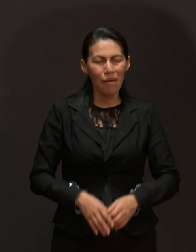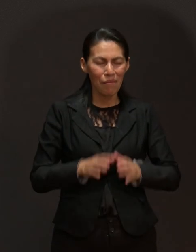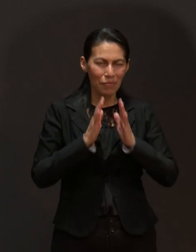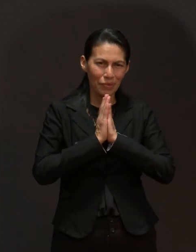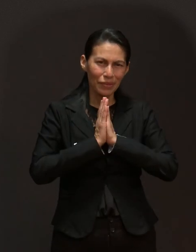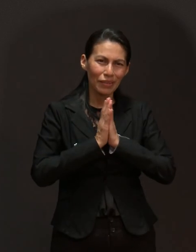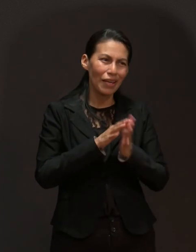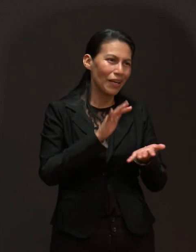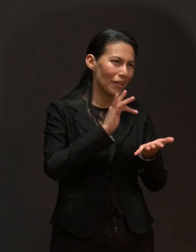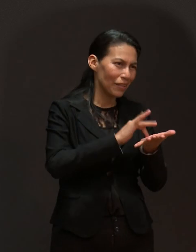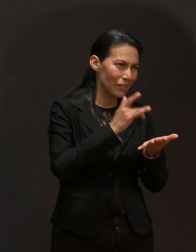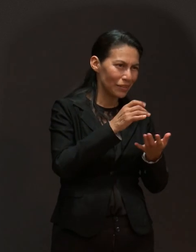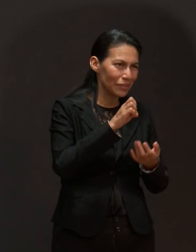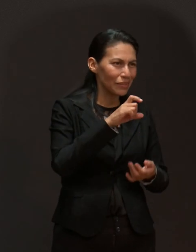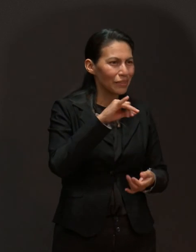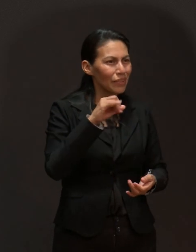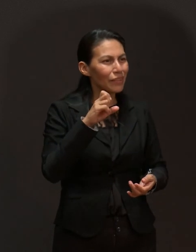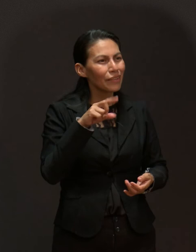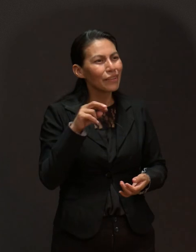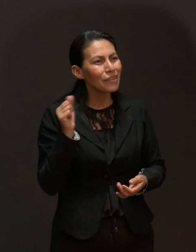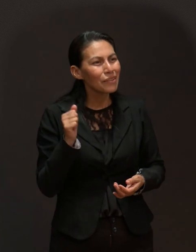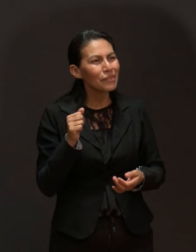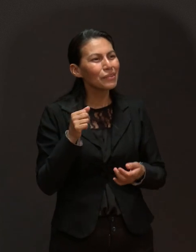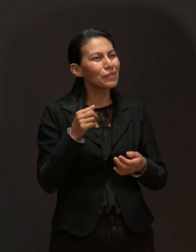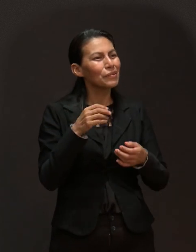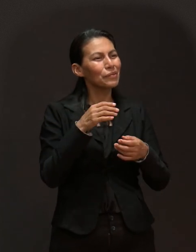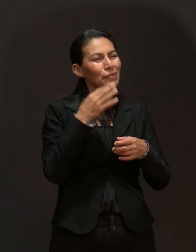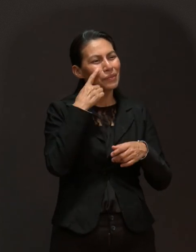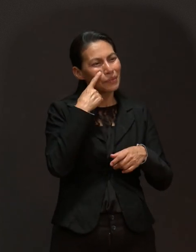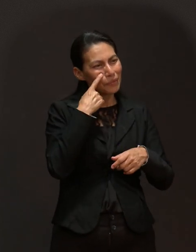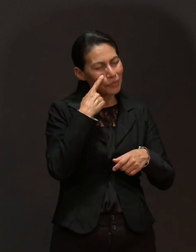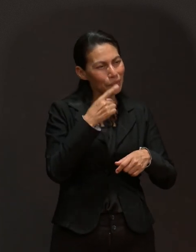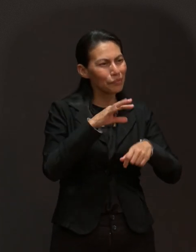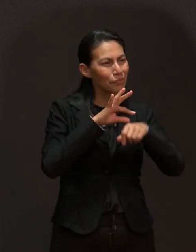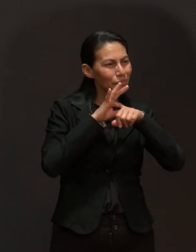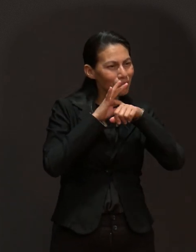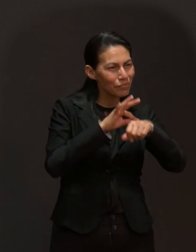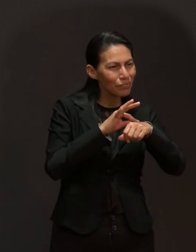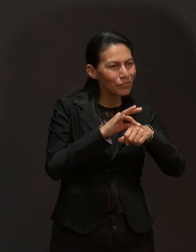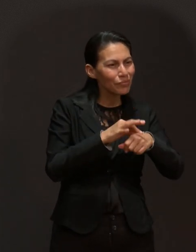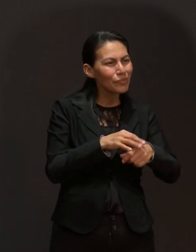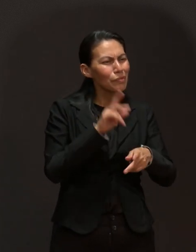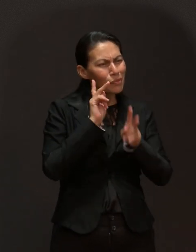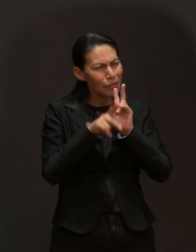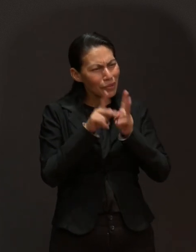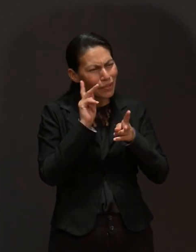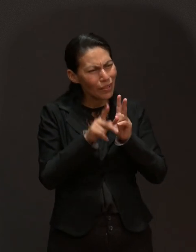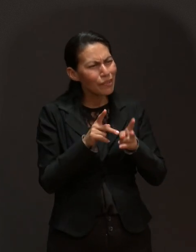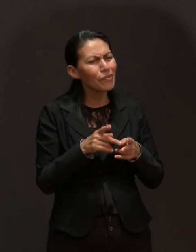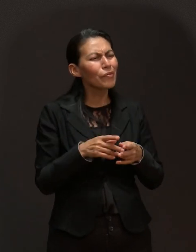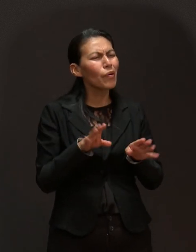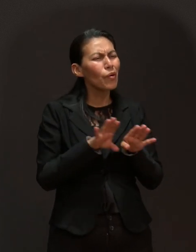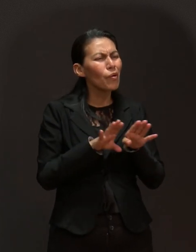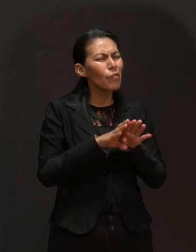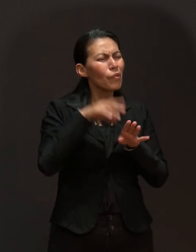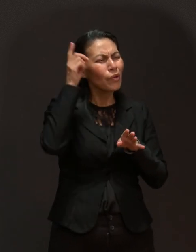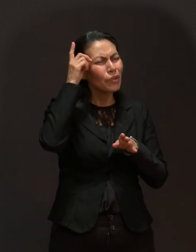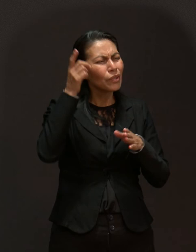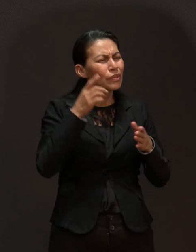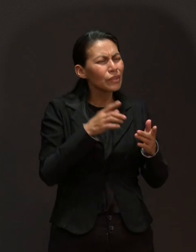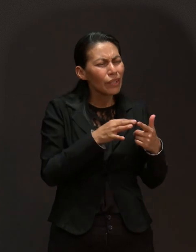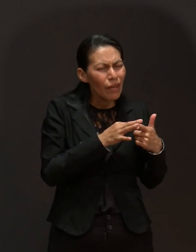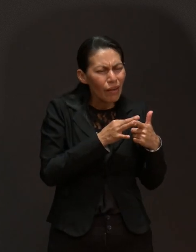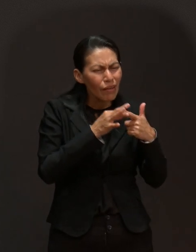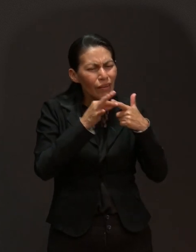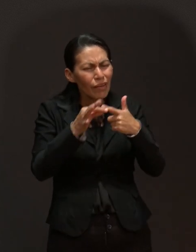Amén Gracias Eliana Por estar con nosotros Compartir tus experiencias De fe en oración Que te han guiado Al